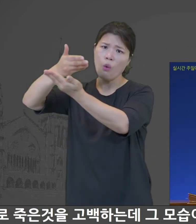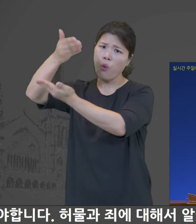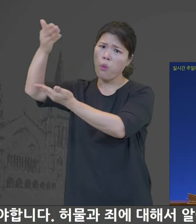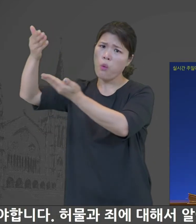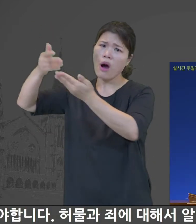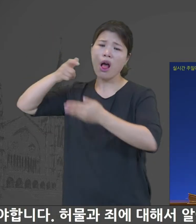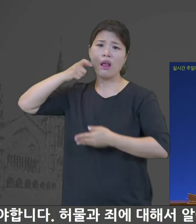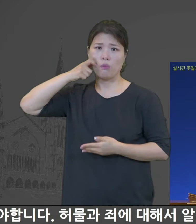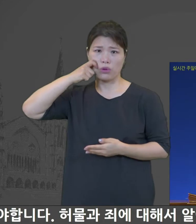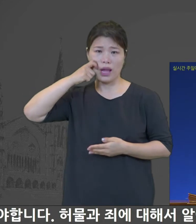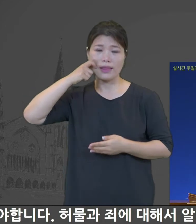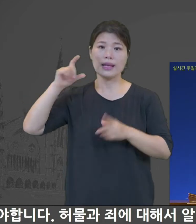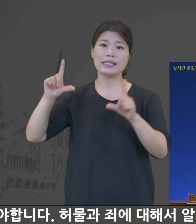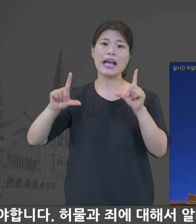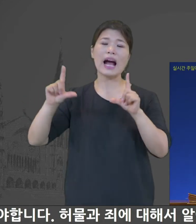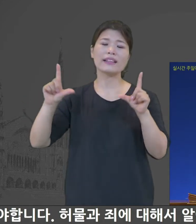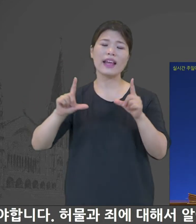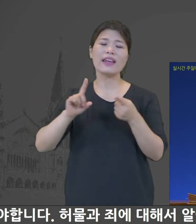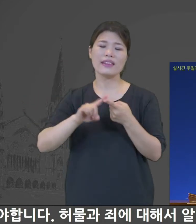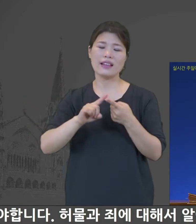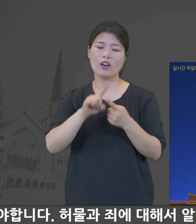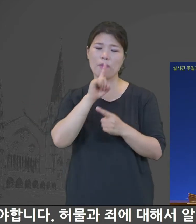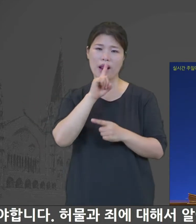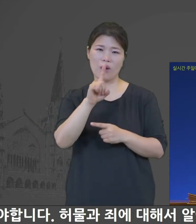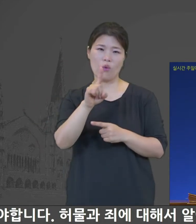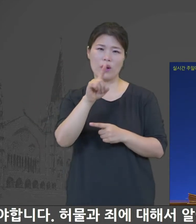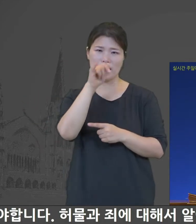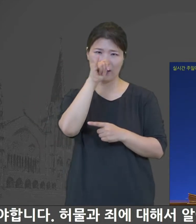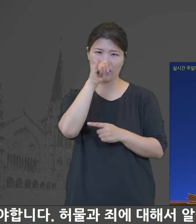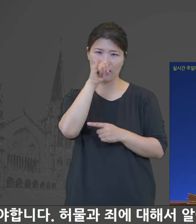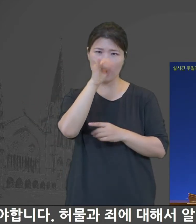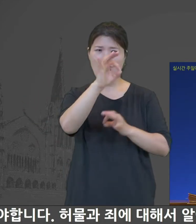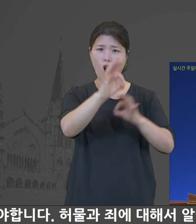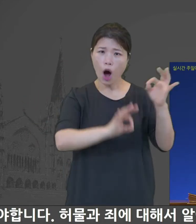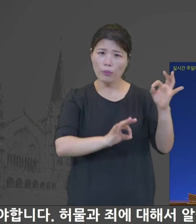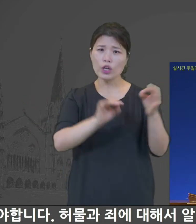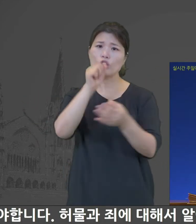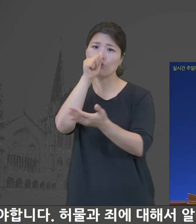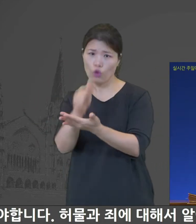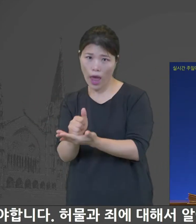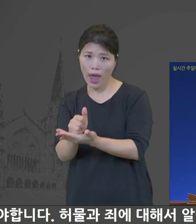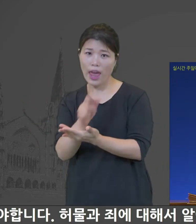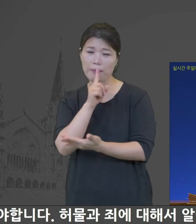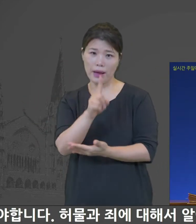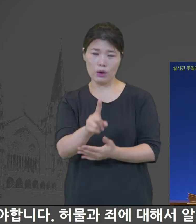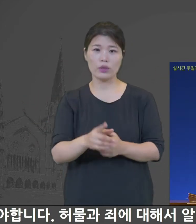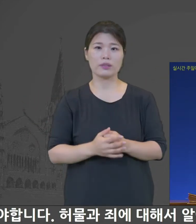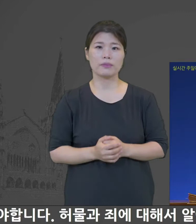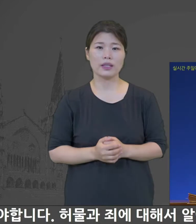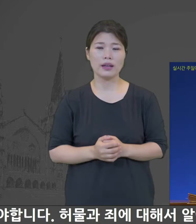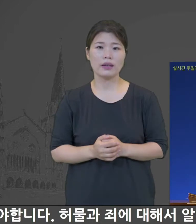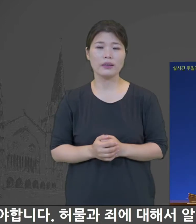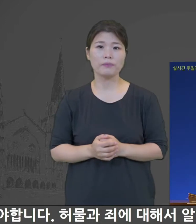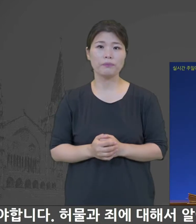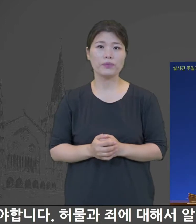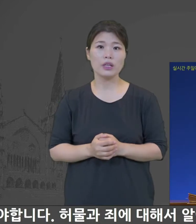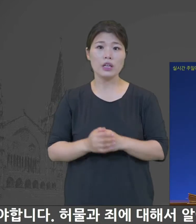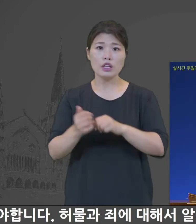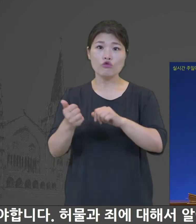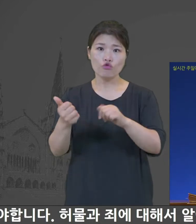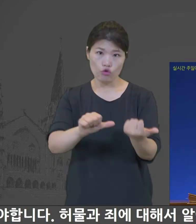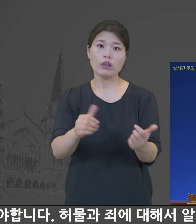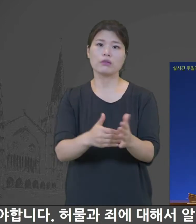없는 그런 상태에 있음을 가르쳐 주는 것이 허물과 죄다, 이렇게 보시면 되겠습니다. 죽었다고